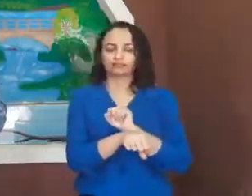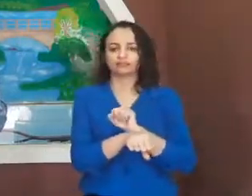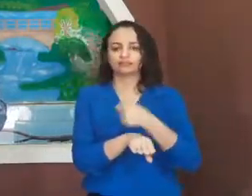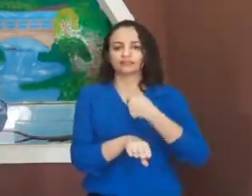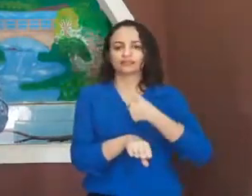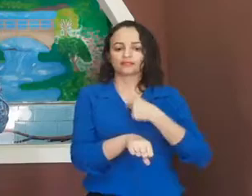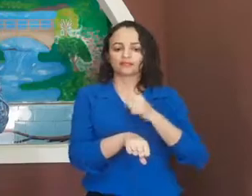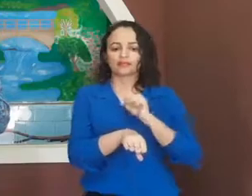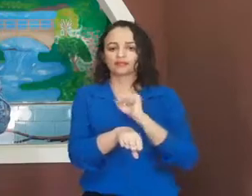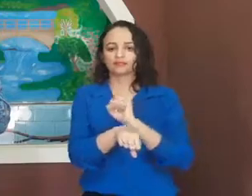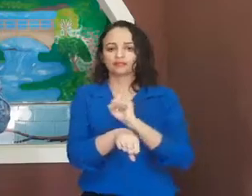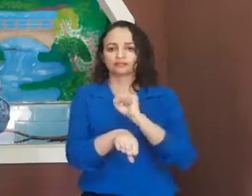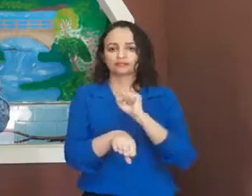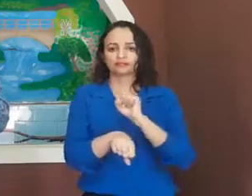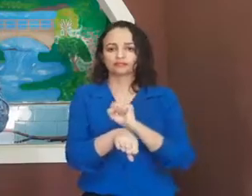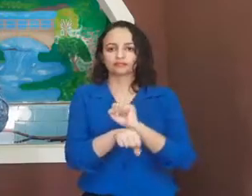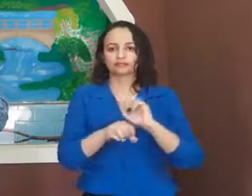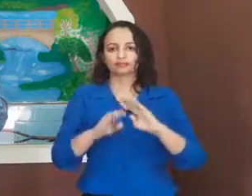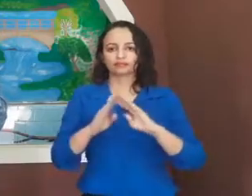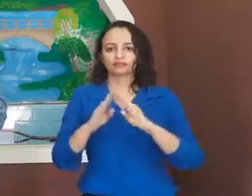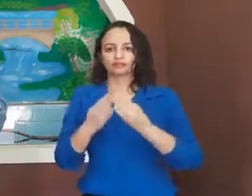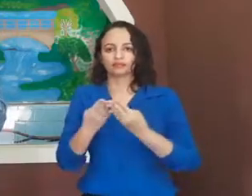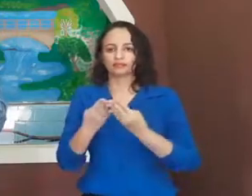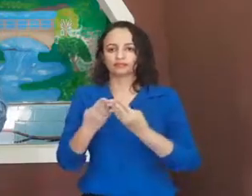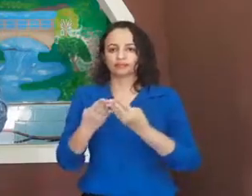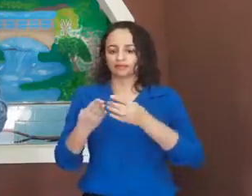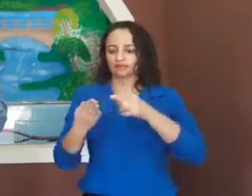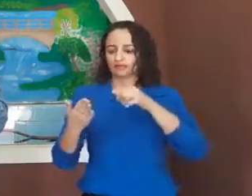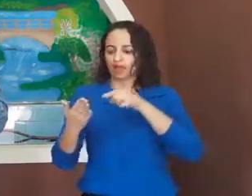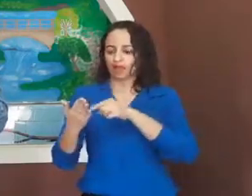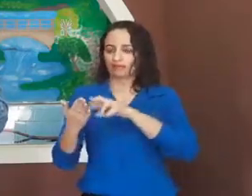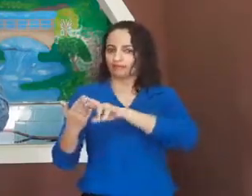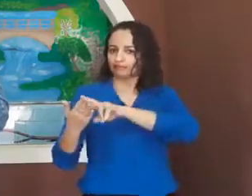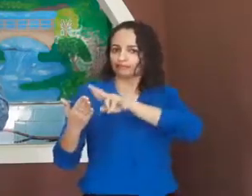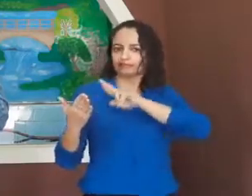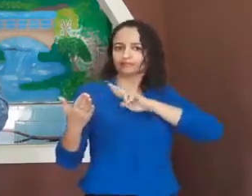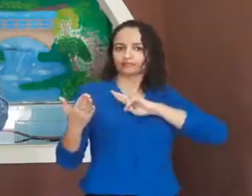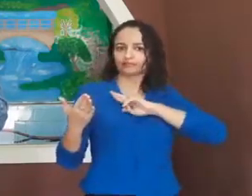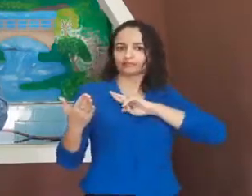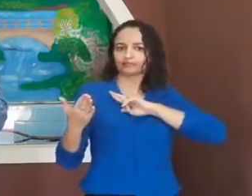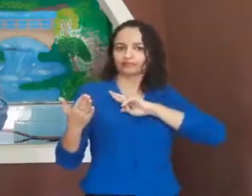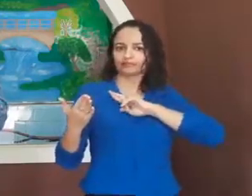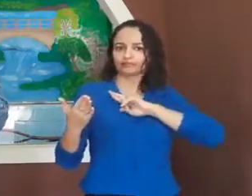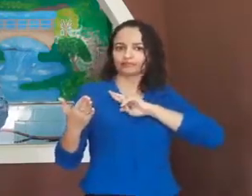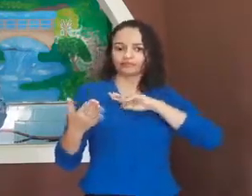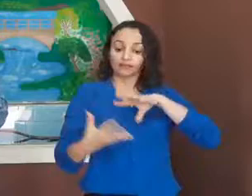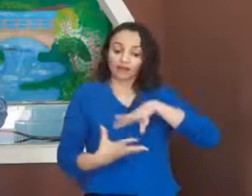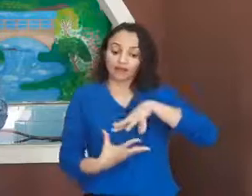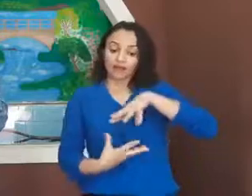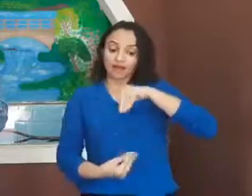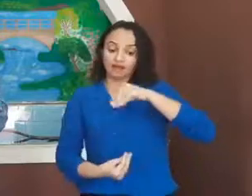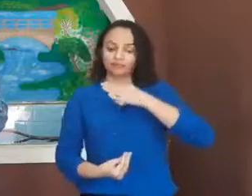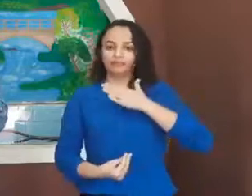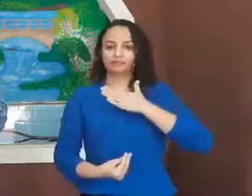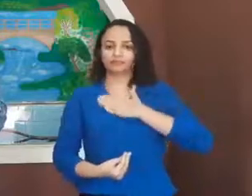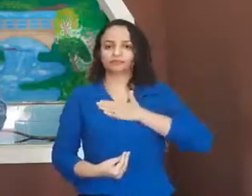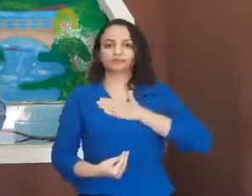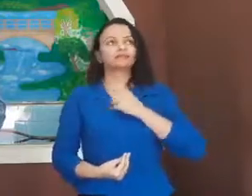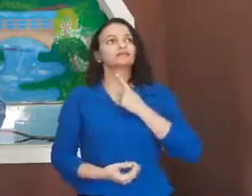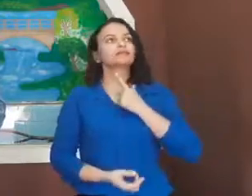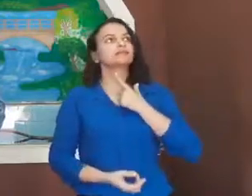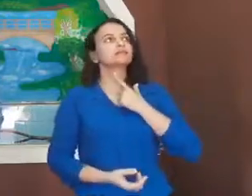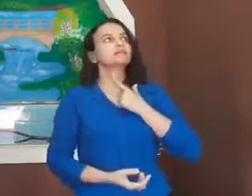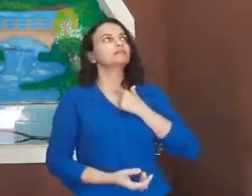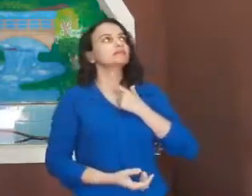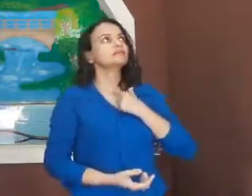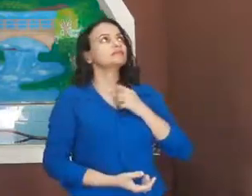espero na sua palavra. A minha alma anseia pelo Senhor, mais do que